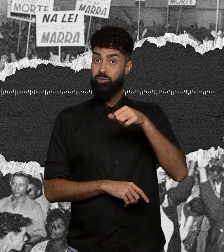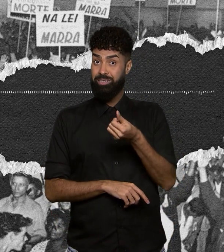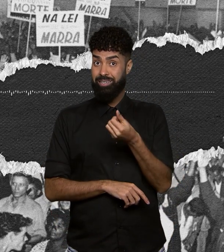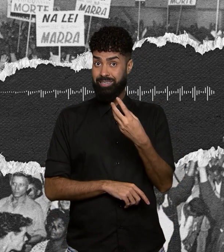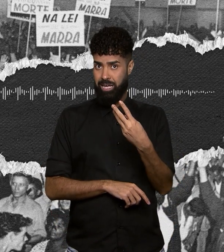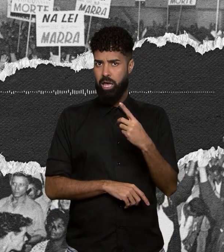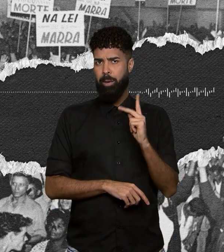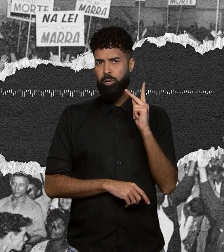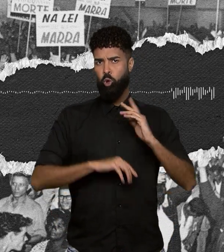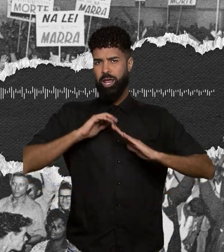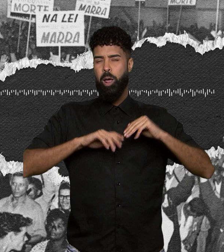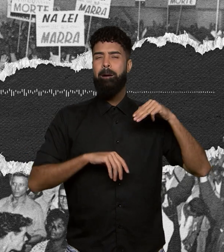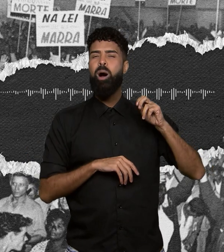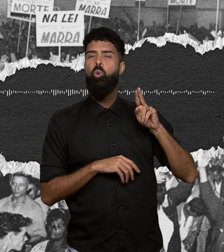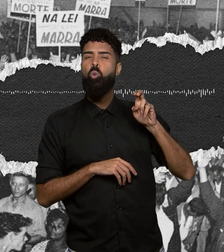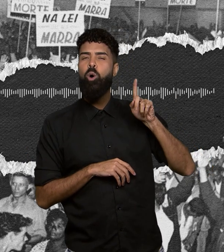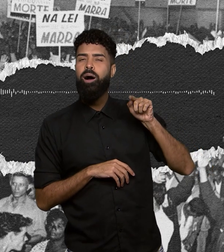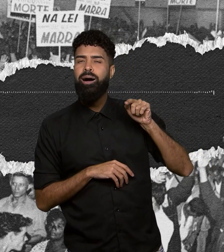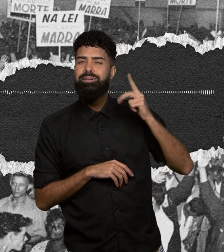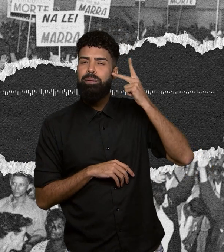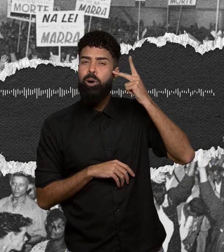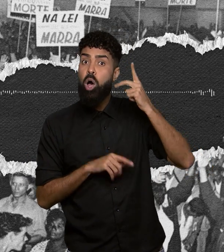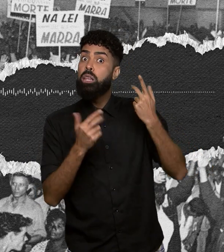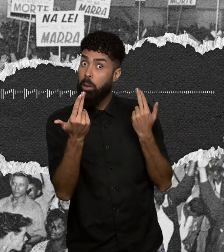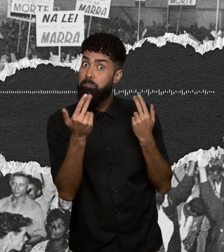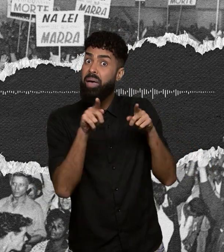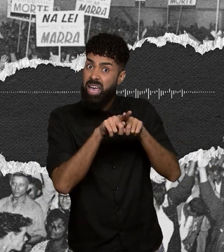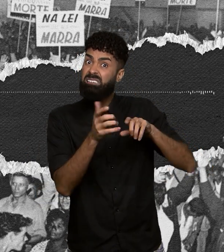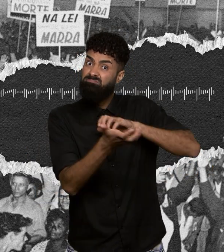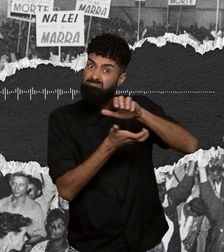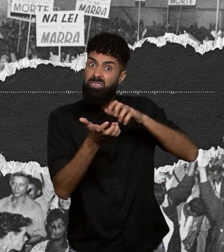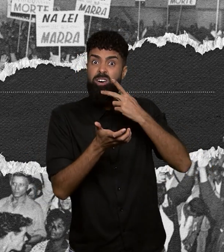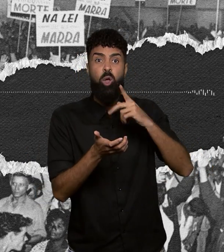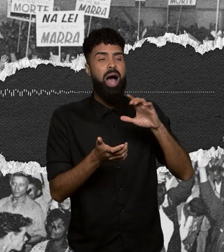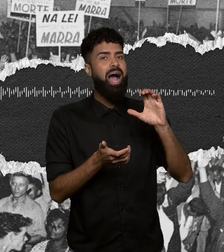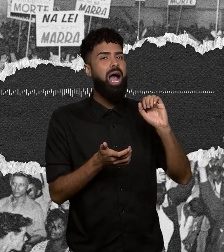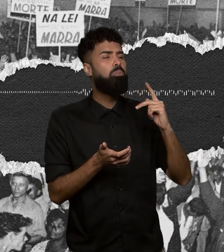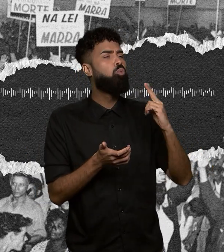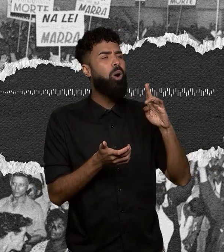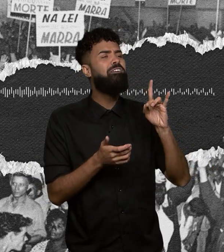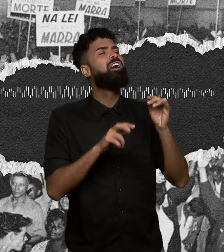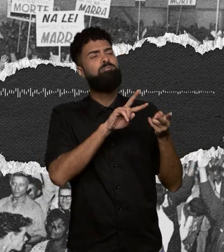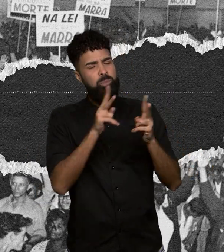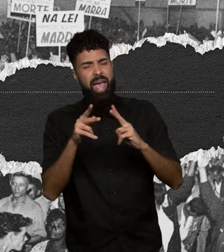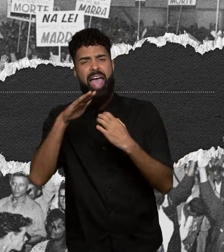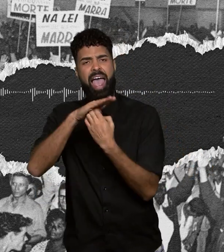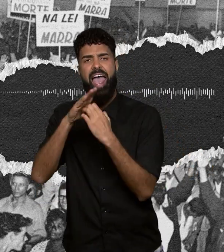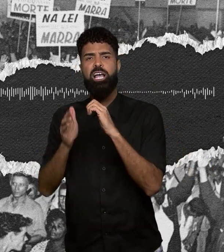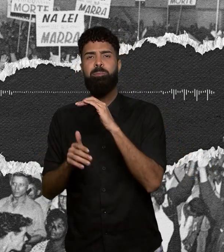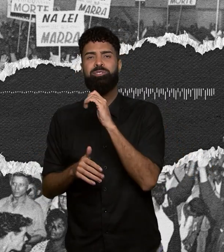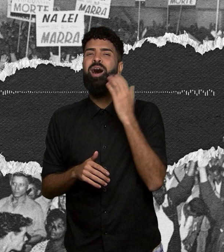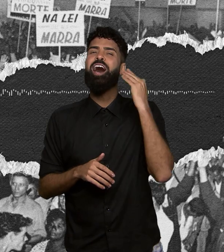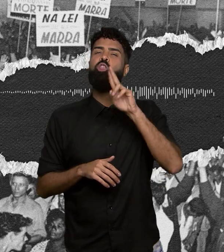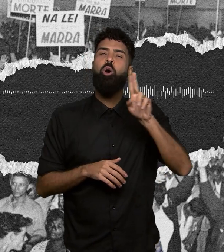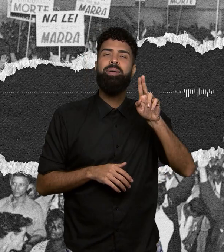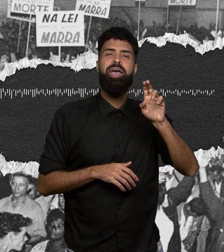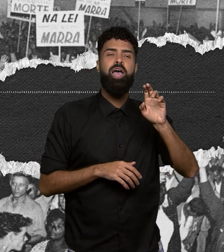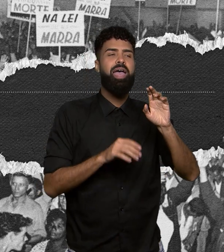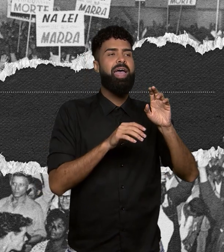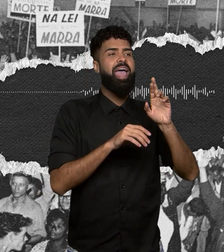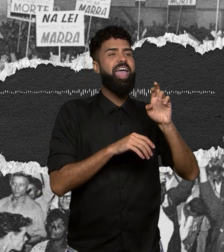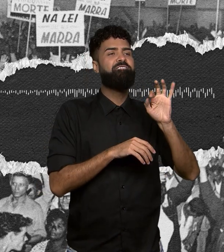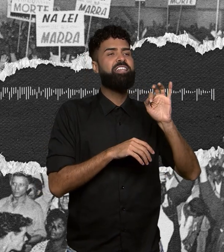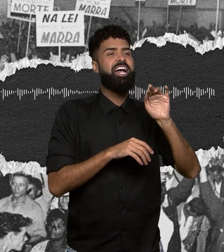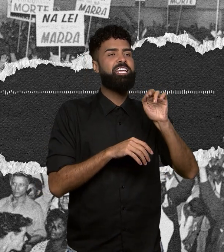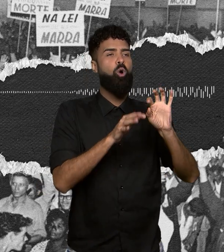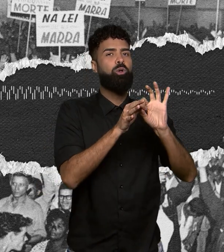de Mauá em São Paulo também entraram em greve pedindo a encampação da Capuava então refinaria União a greve acabou 15 dias depo